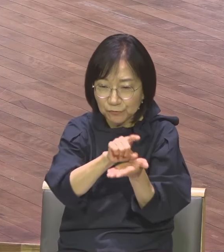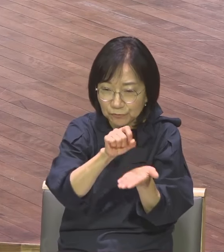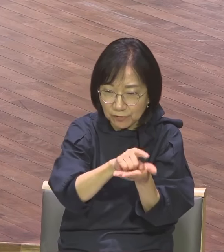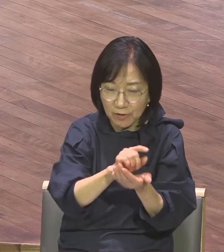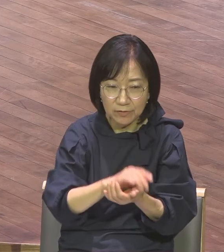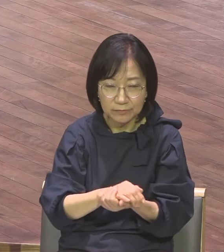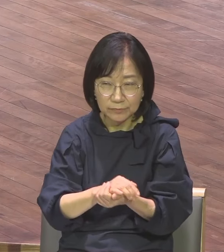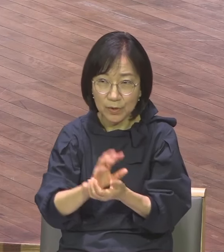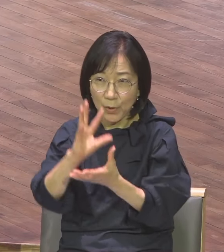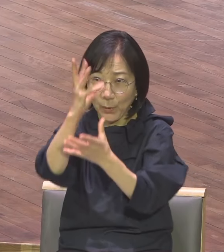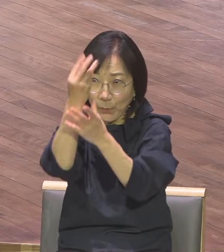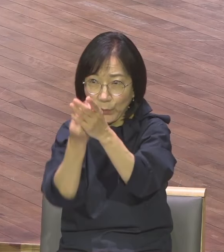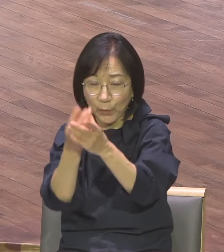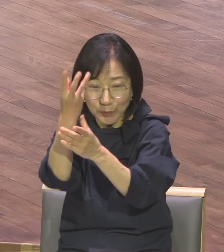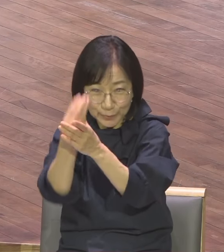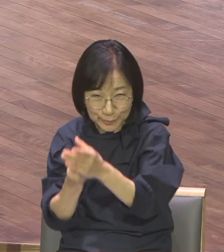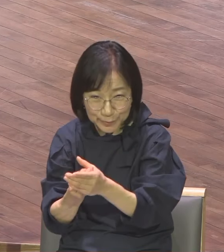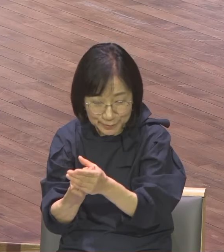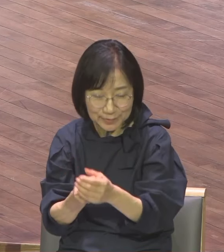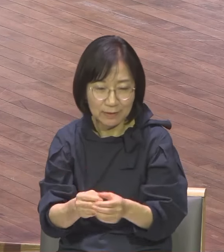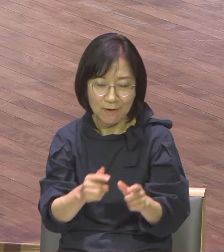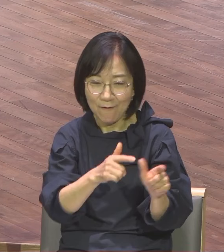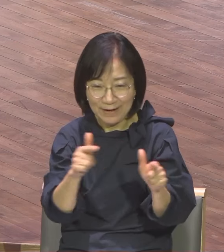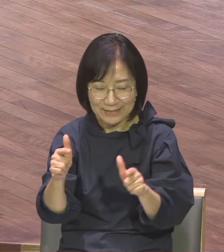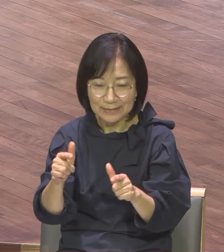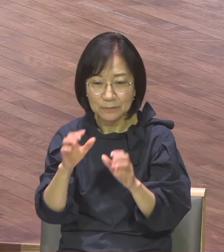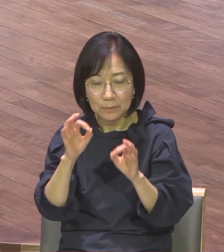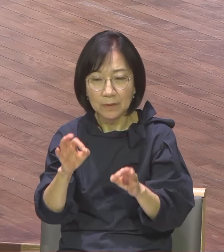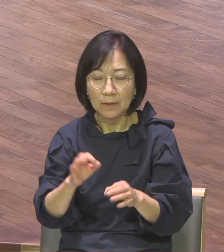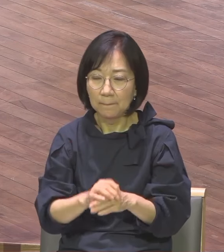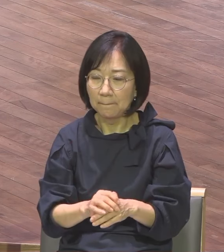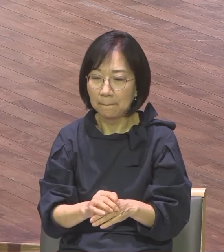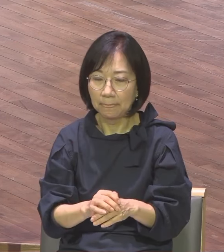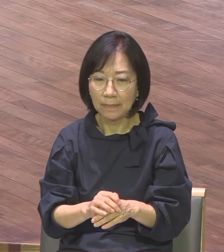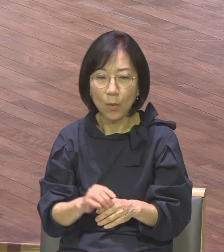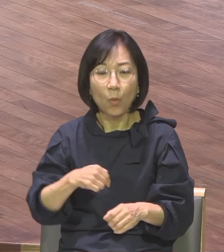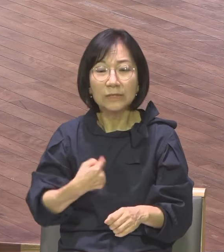잘하고 이길 수 없죠. 어제 싱가포르하고 7-0 이겼잖아요.